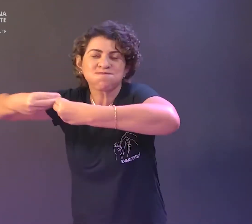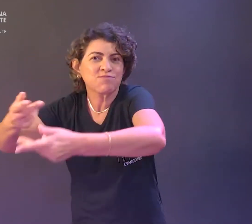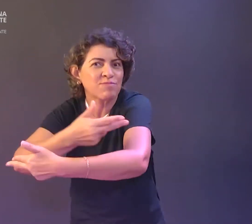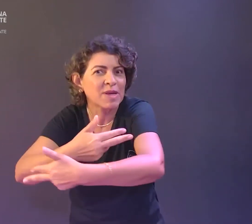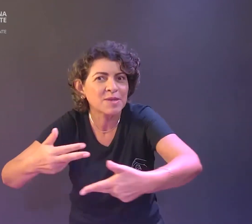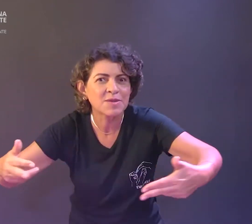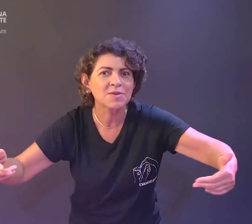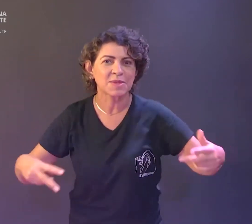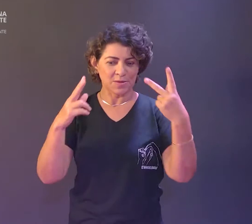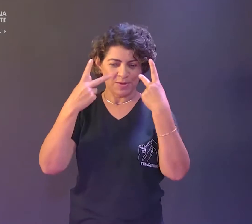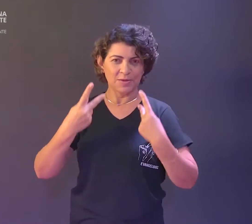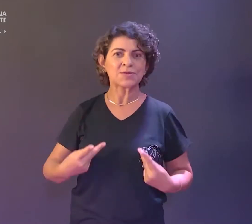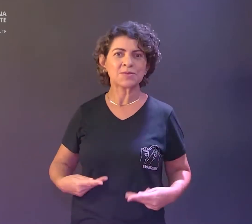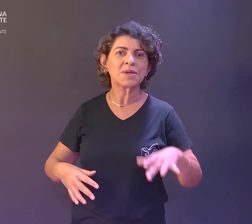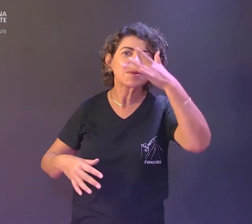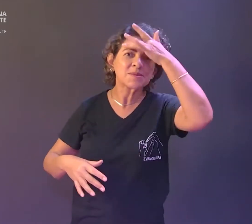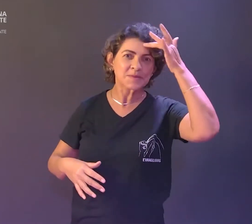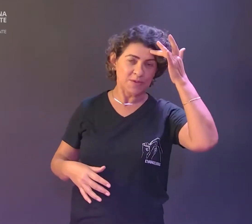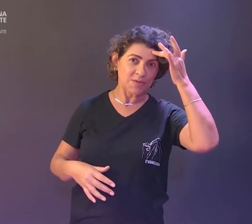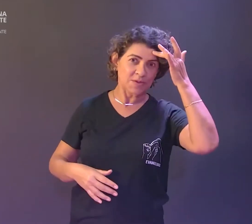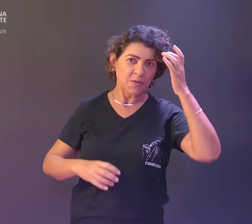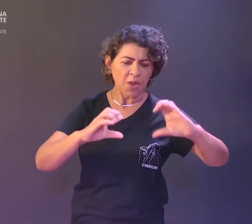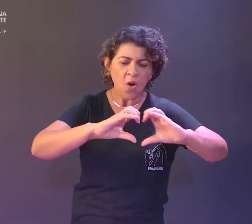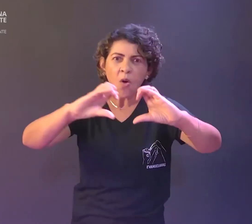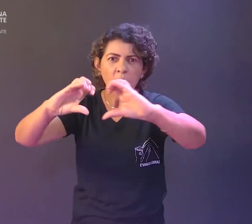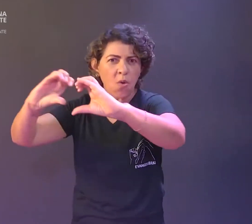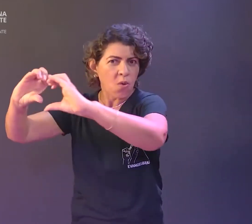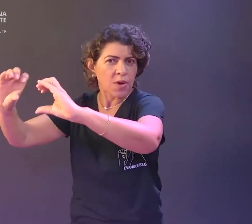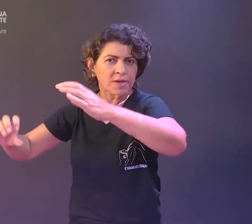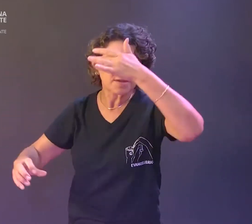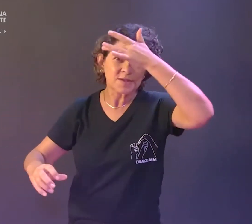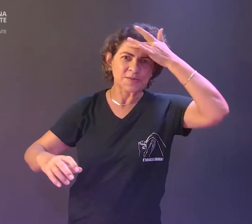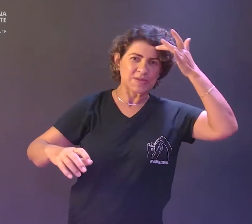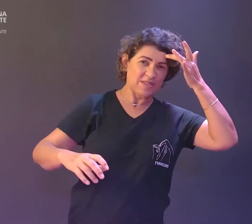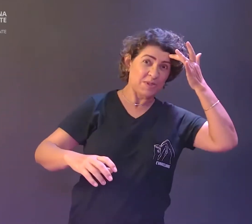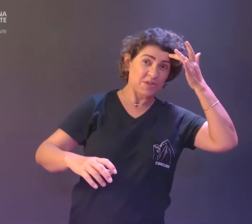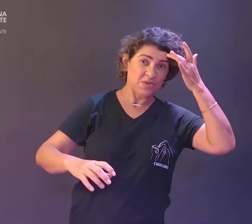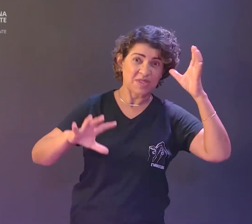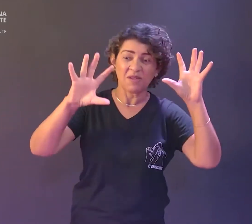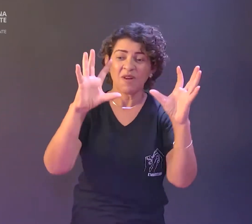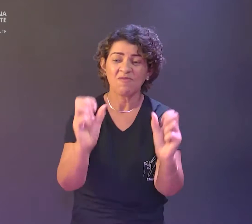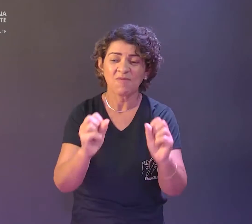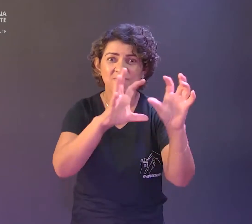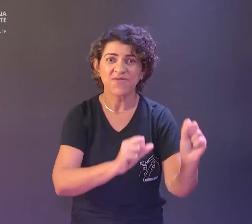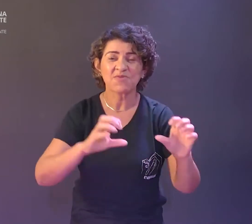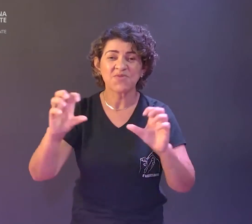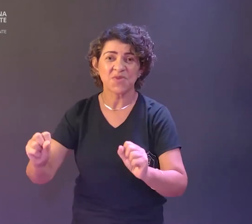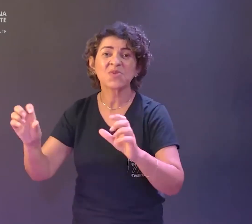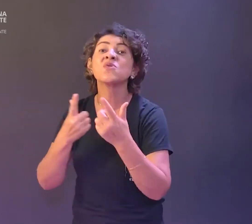Infectou o coração do ser humano com o mesmo sentimento corrompido de viver de